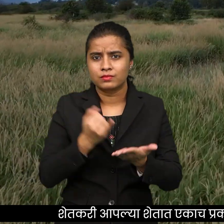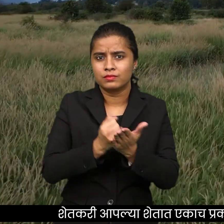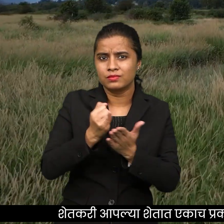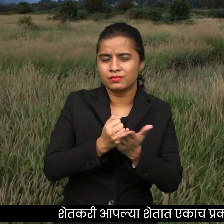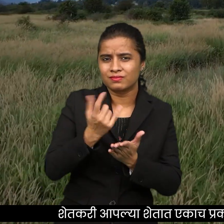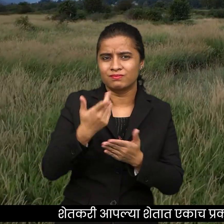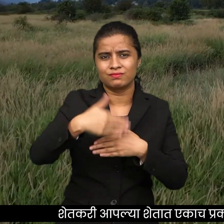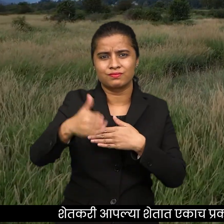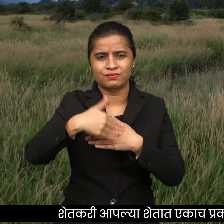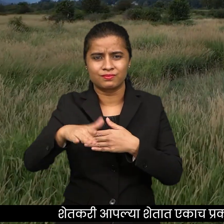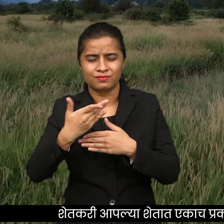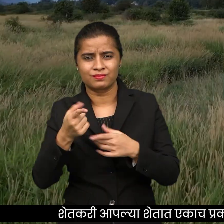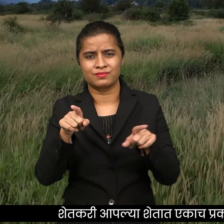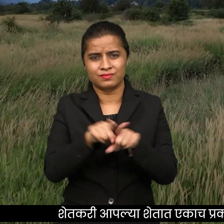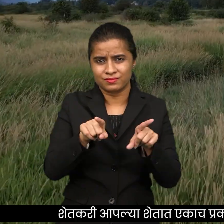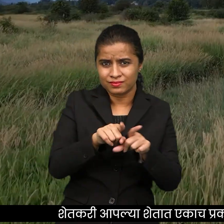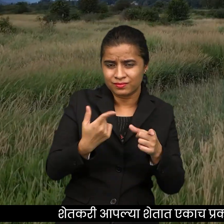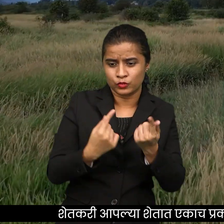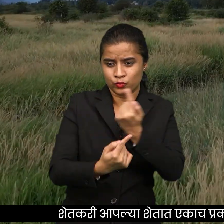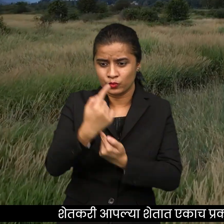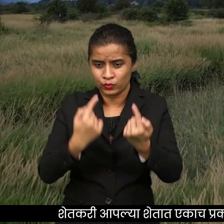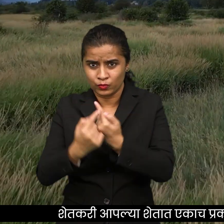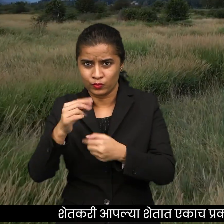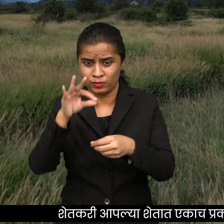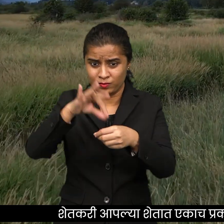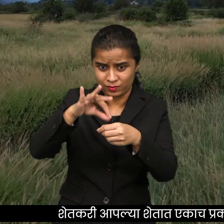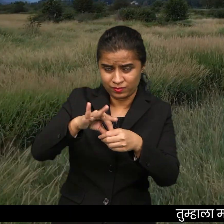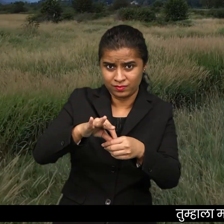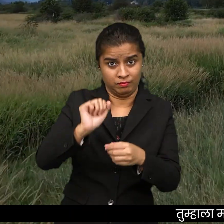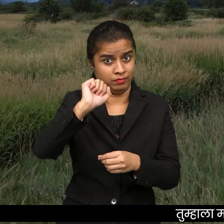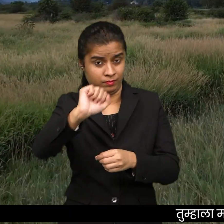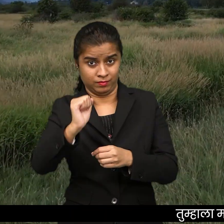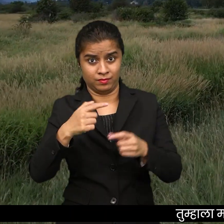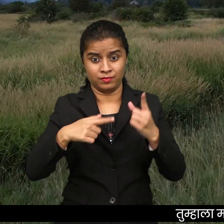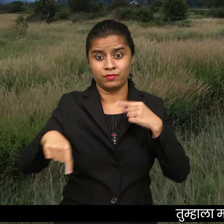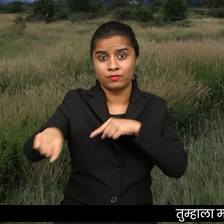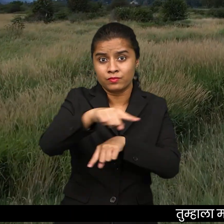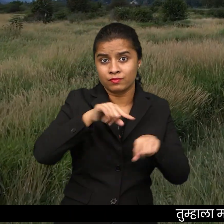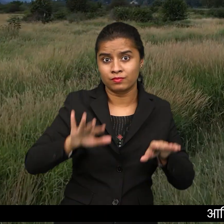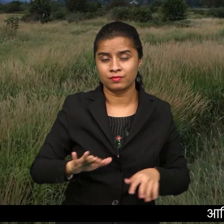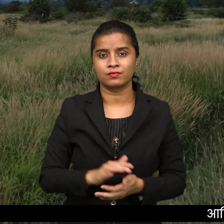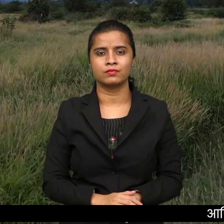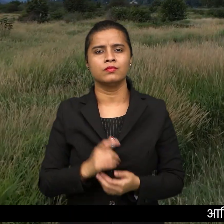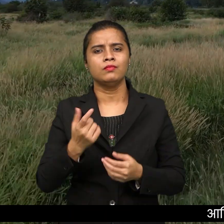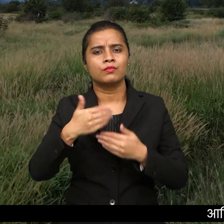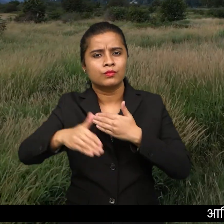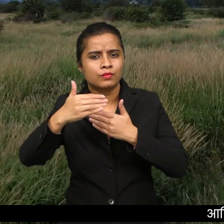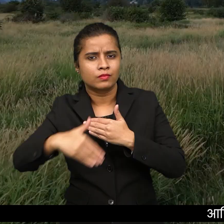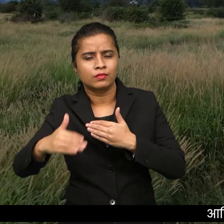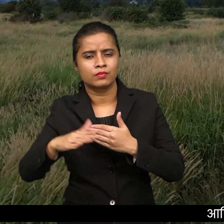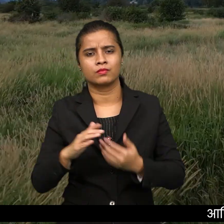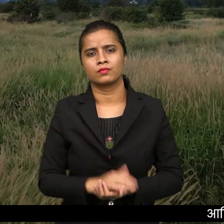आपल्या शेतात एकाच प्रकारची पिके का चालू ठेवू शकत नाही हे तुम्हाला माहीत आहे का? आणि